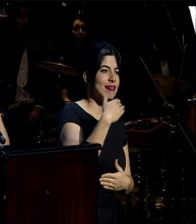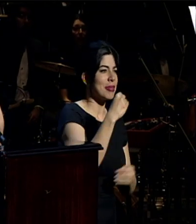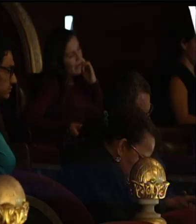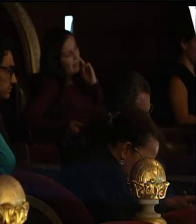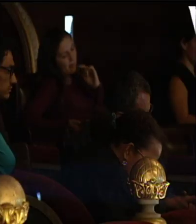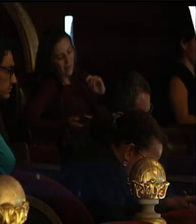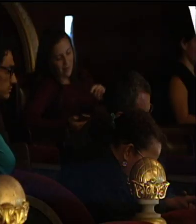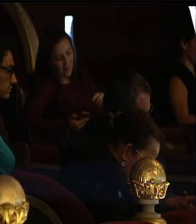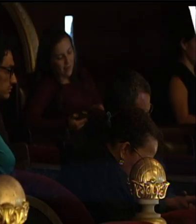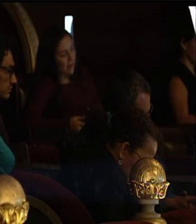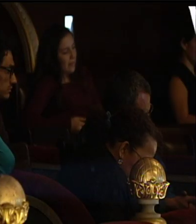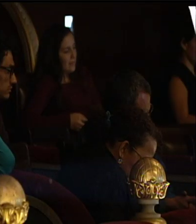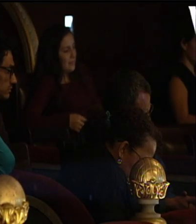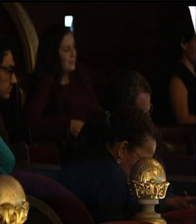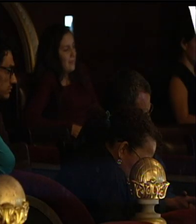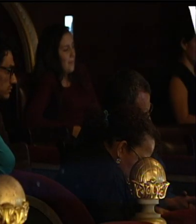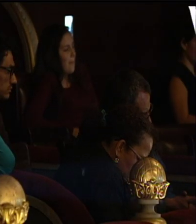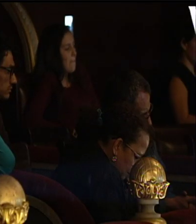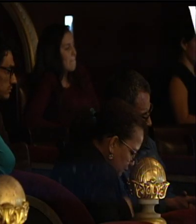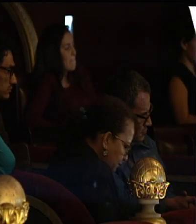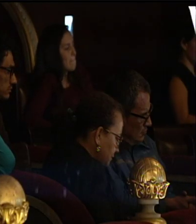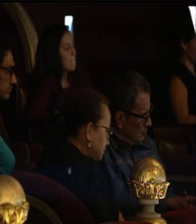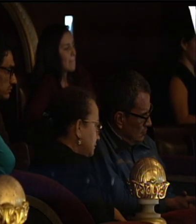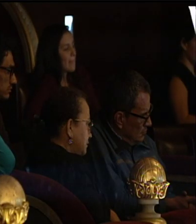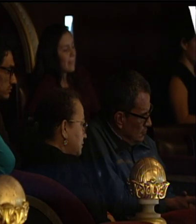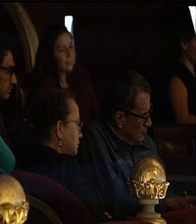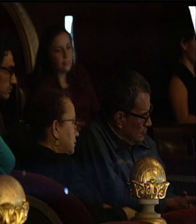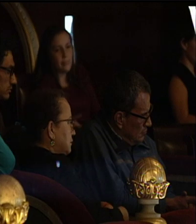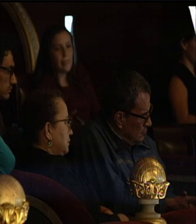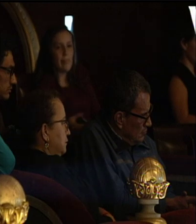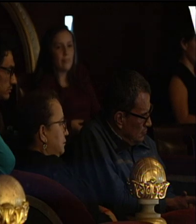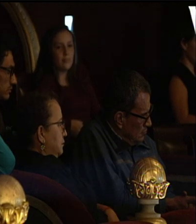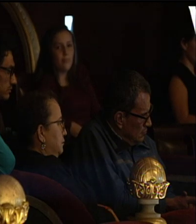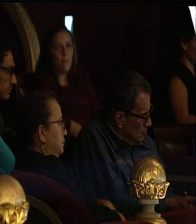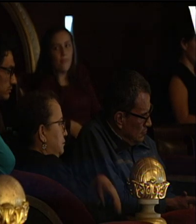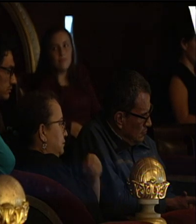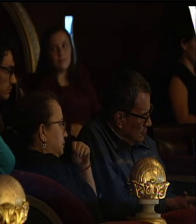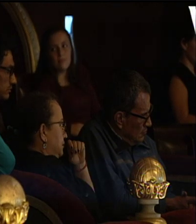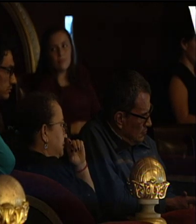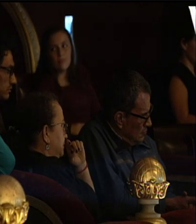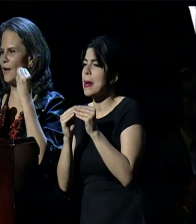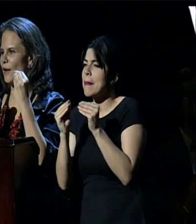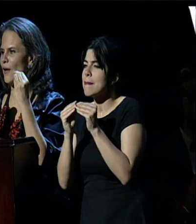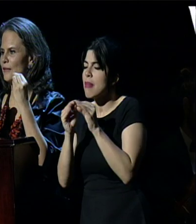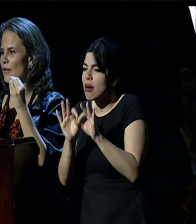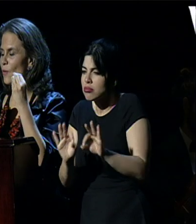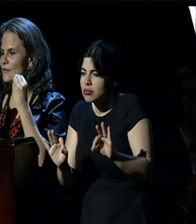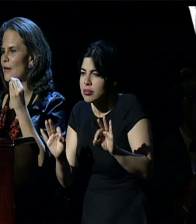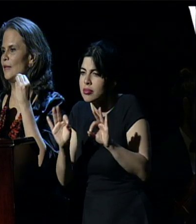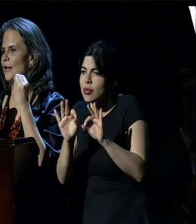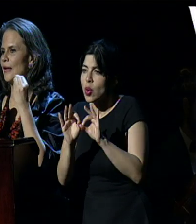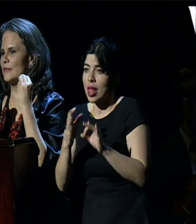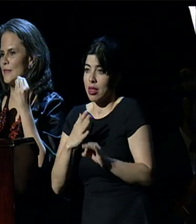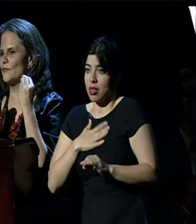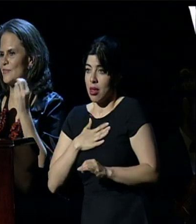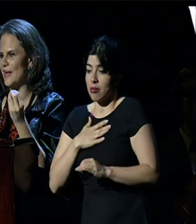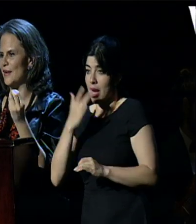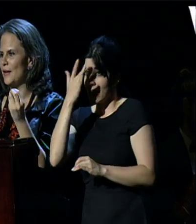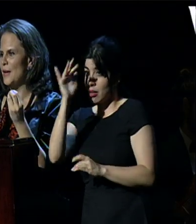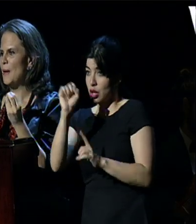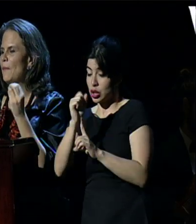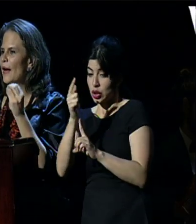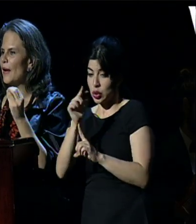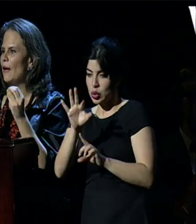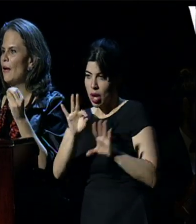más, celebrarlo de esta manera, buscando lo más sustantivo y relevante de nuestra inteligencia